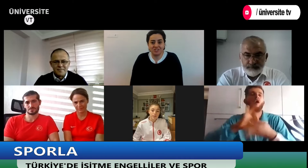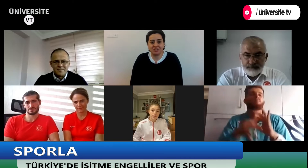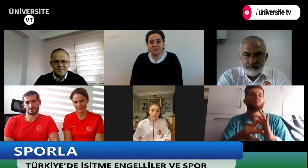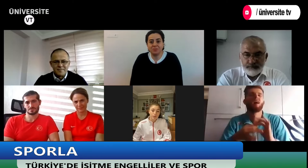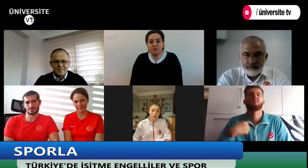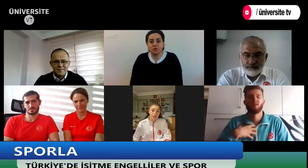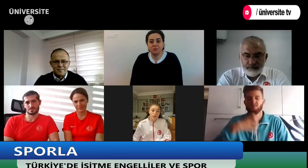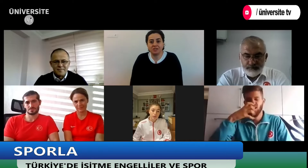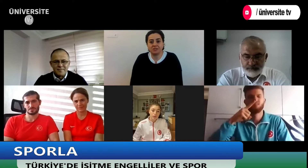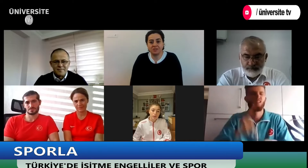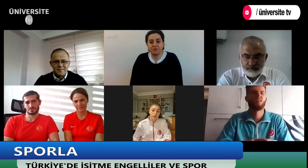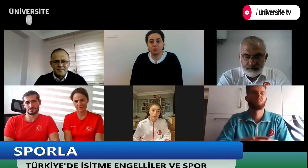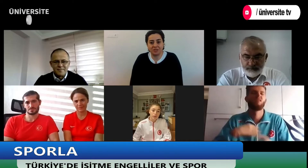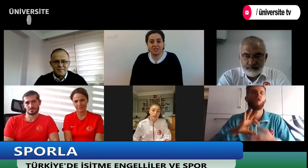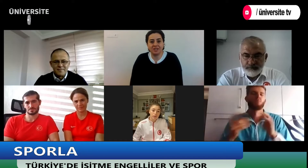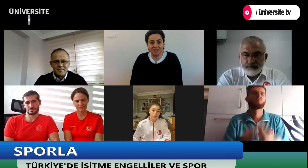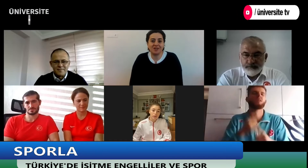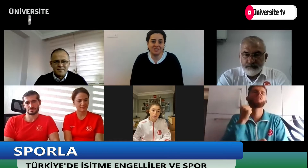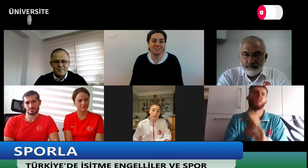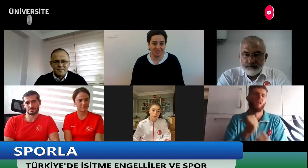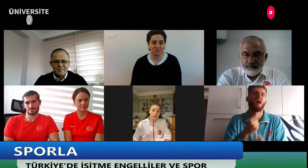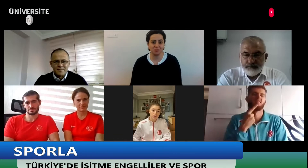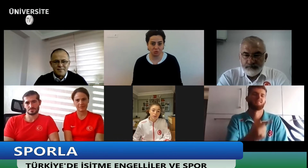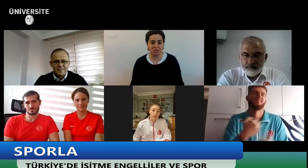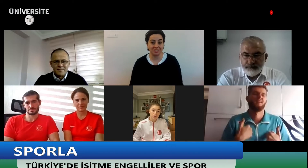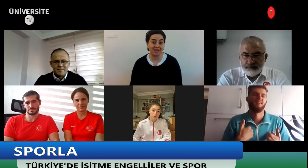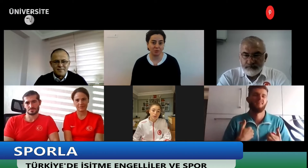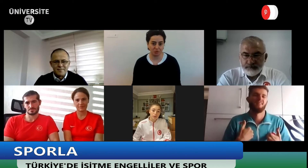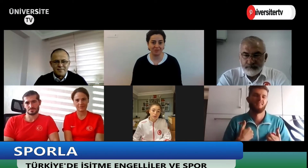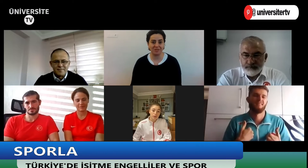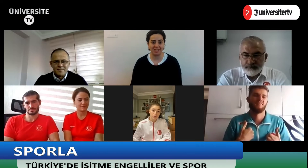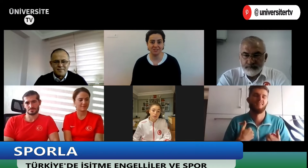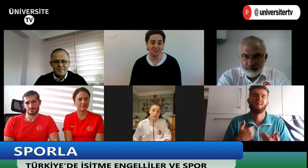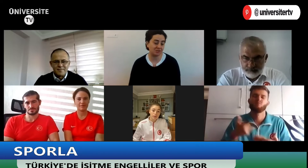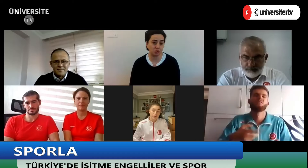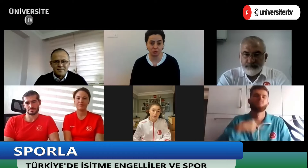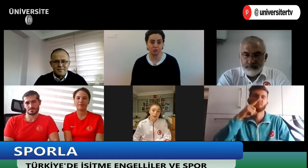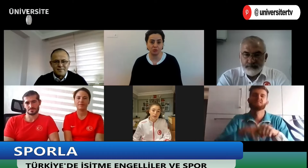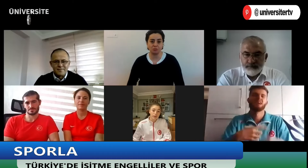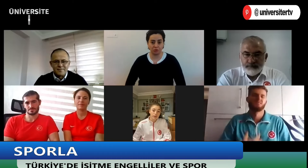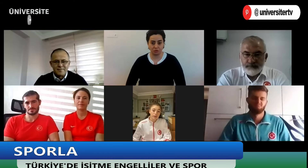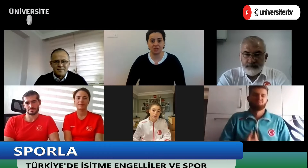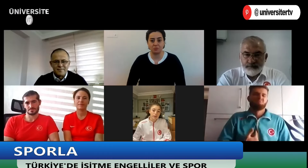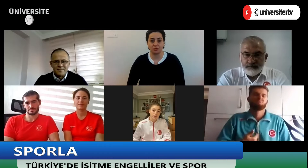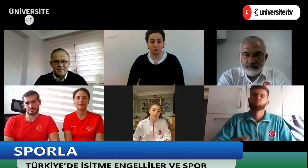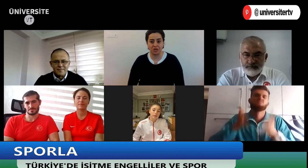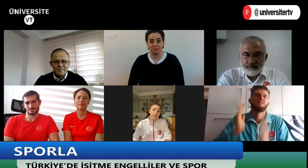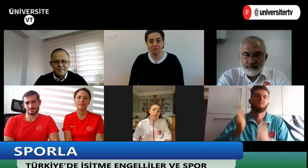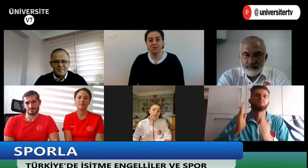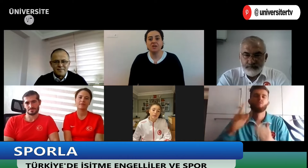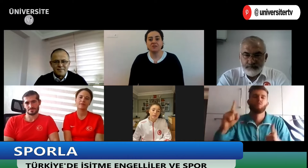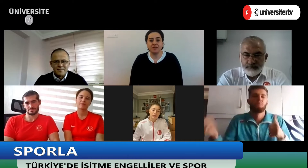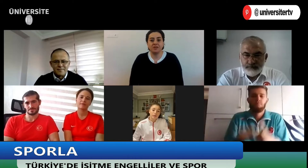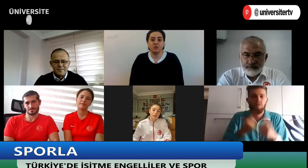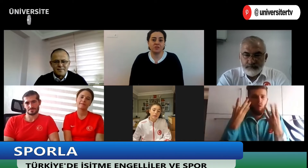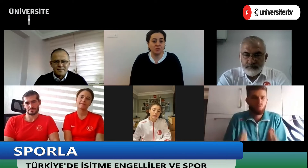da heyecanlanıp beni Def Olimpiklere artık inancım yükseldi, kendime güvenim geldi. Çünkü düşünmüyordum şampiyon